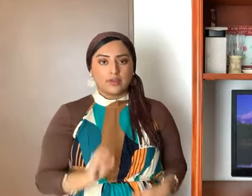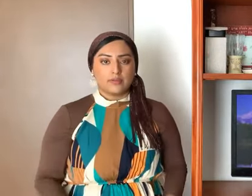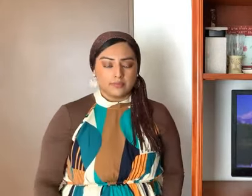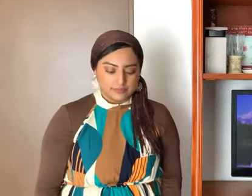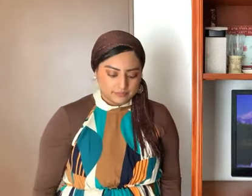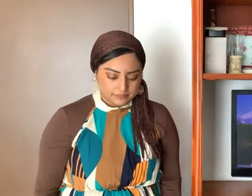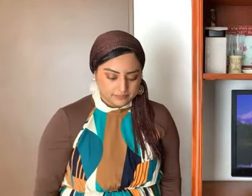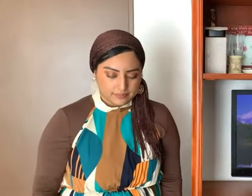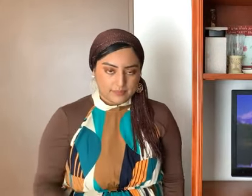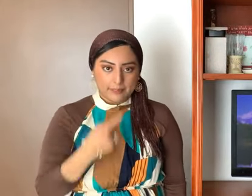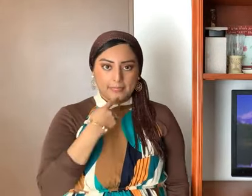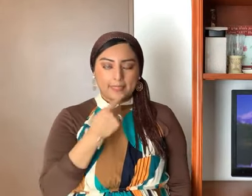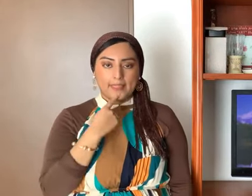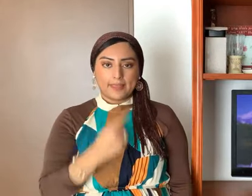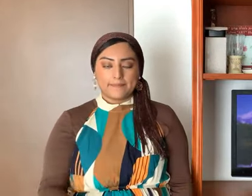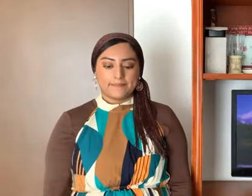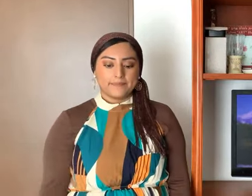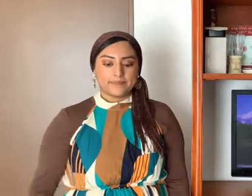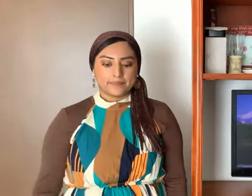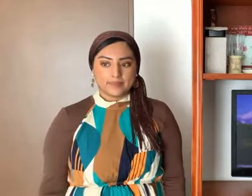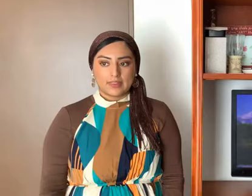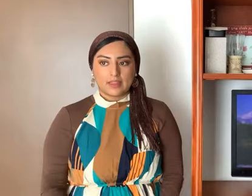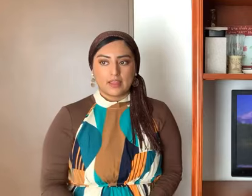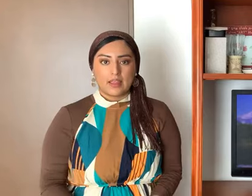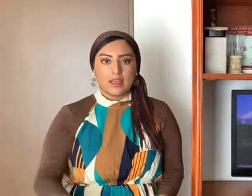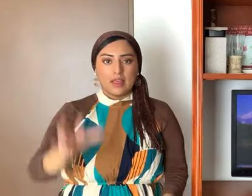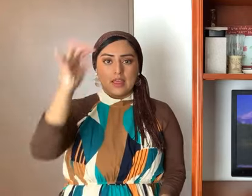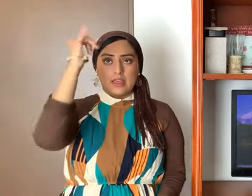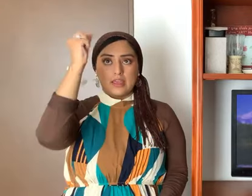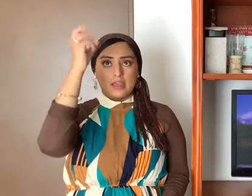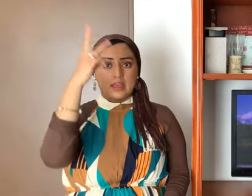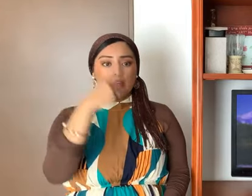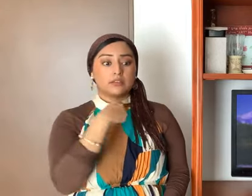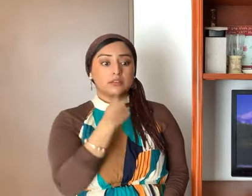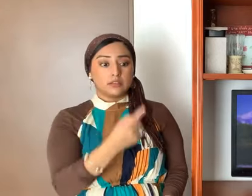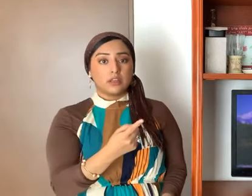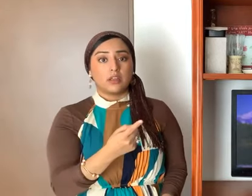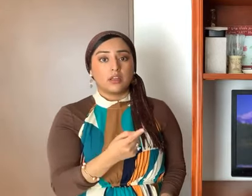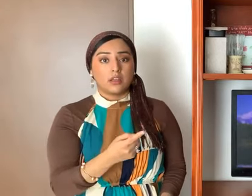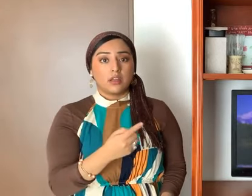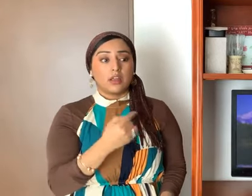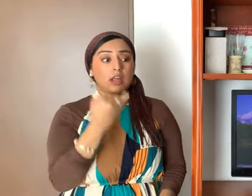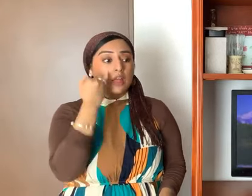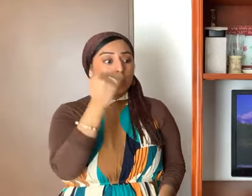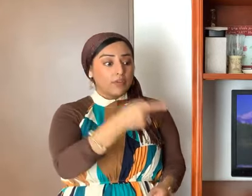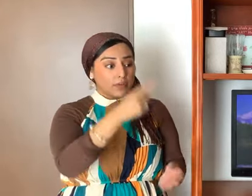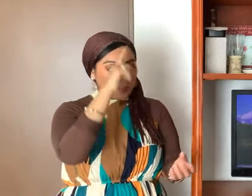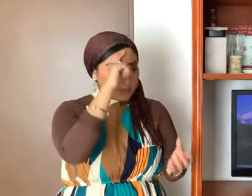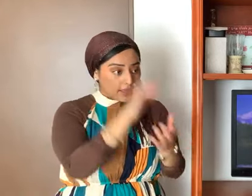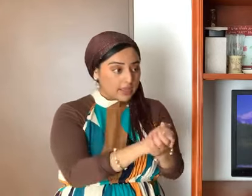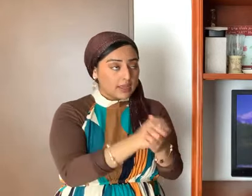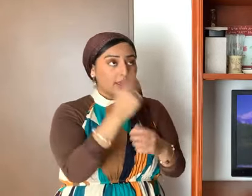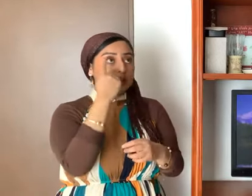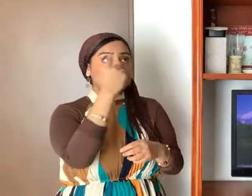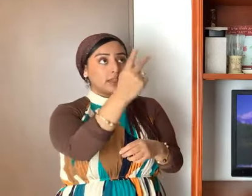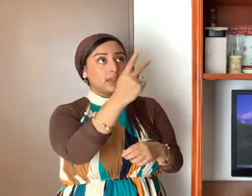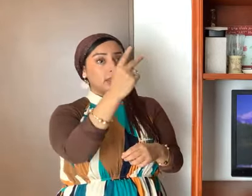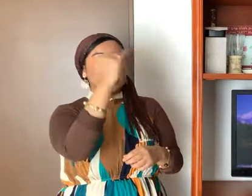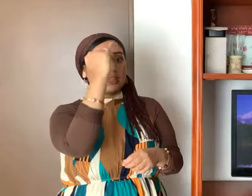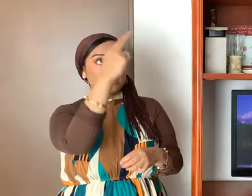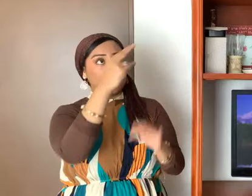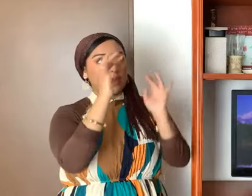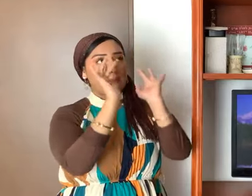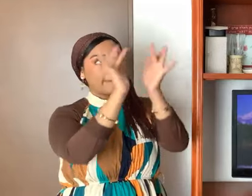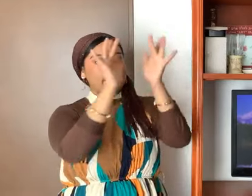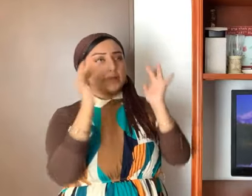11:40. Dice, permítanme un momento, Yahshua le dijo, ¿no te he dicho que si crees verás la cabot de Yahweh?